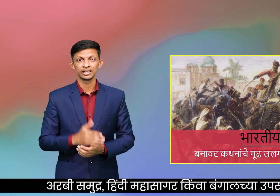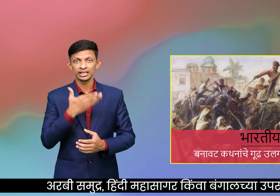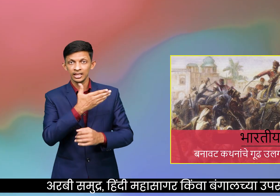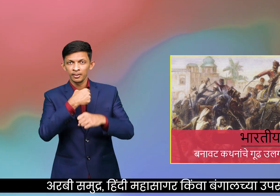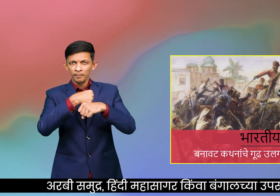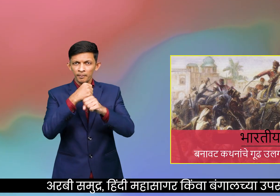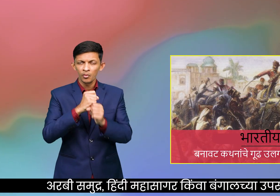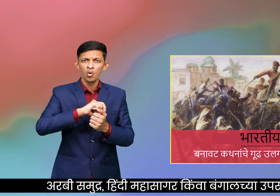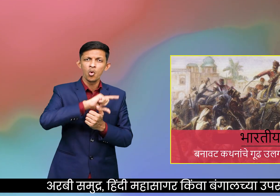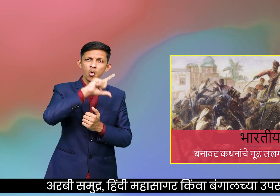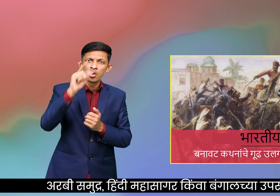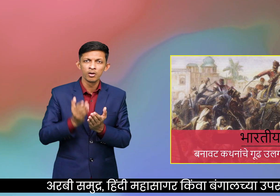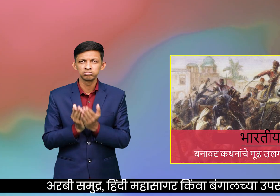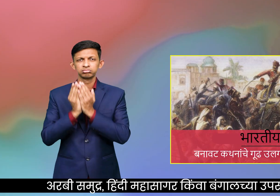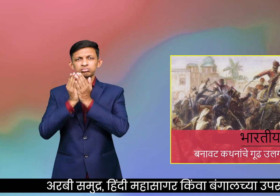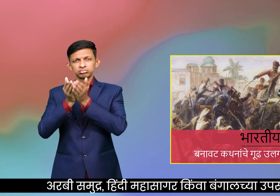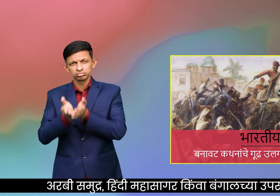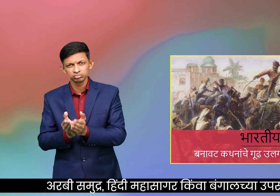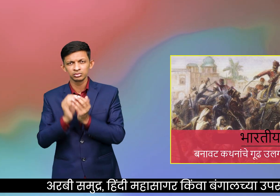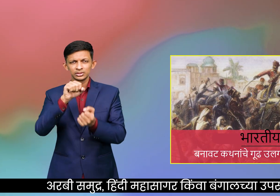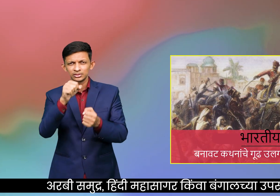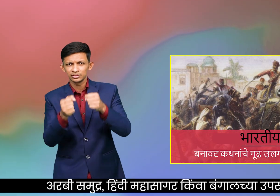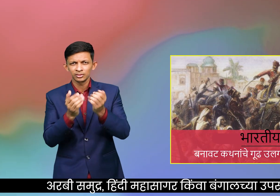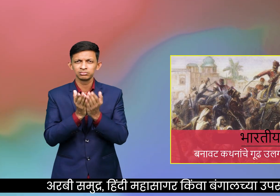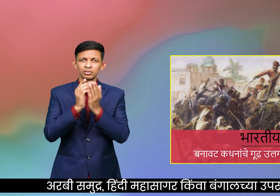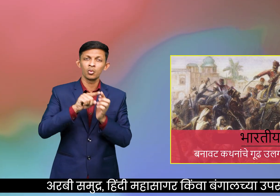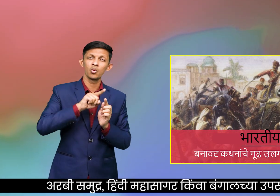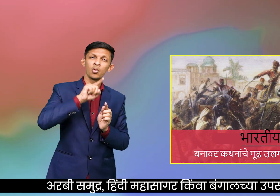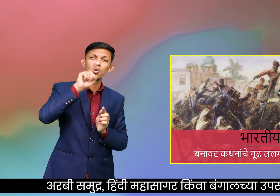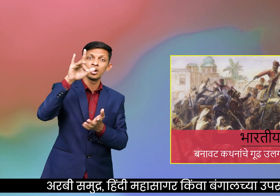अरबी समुद्र, हिंदी महासागर किंवा बंगालच्या उपसागरात जाणाऱ्या